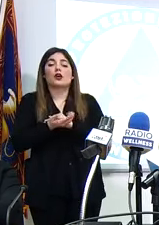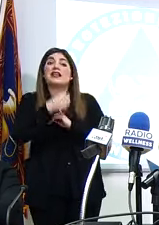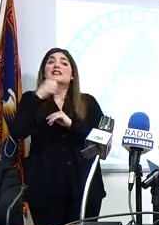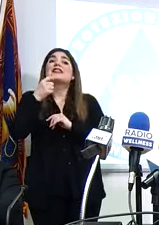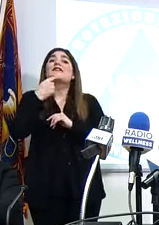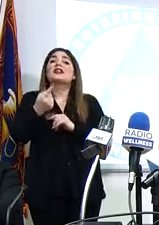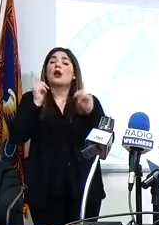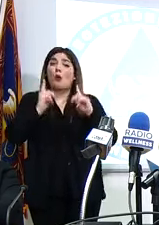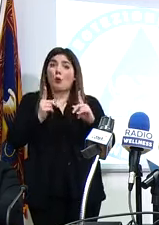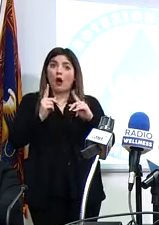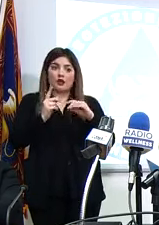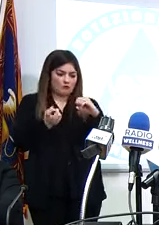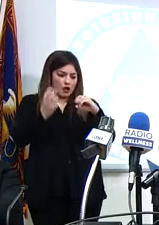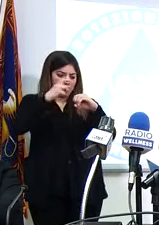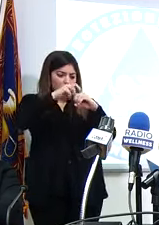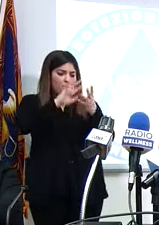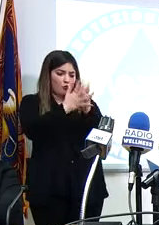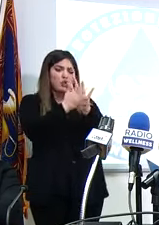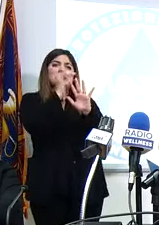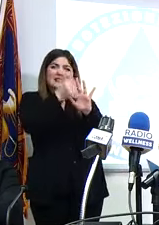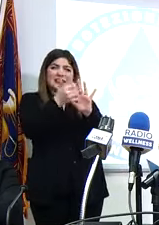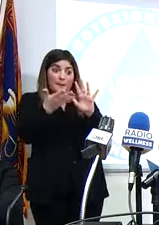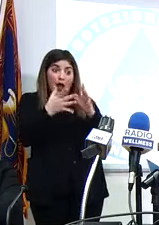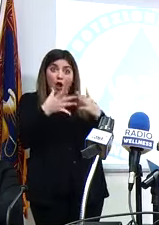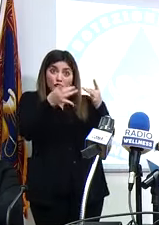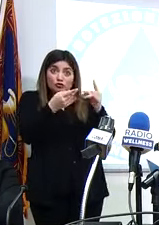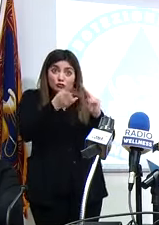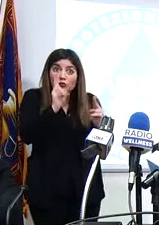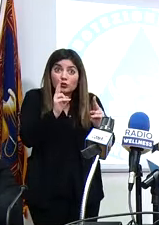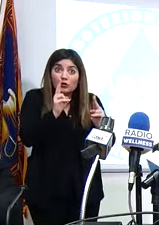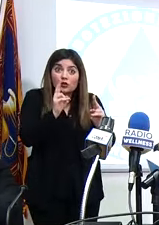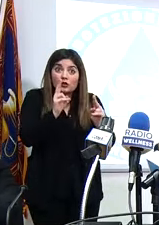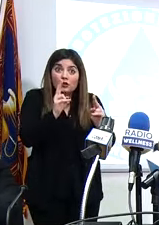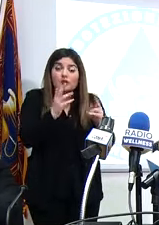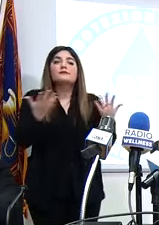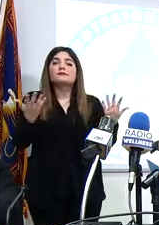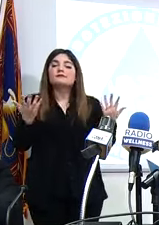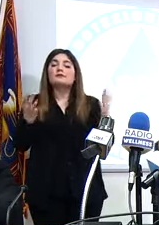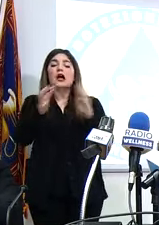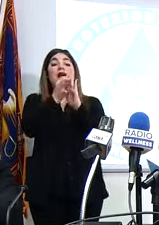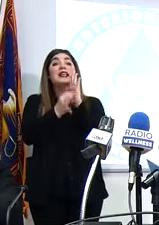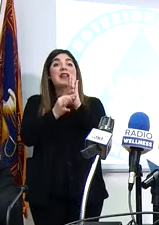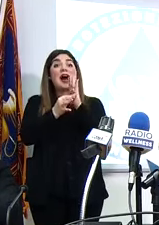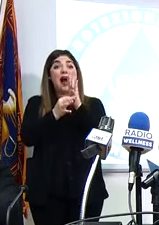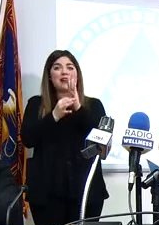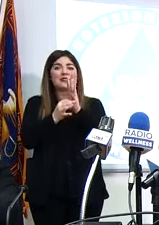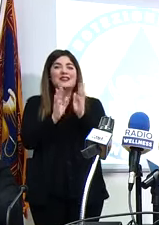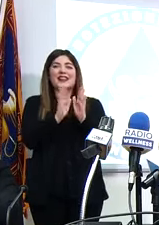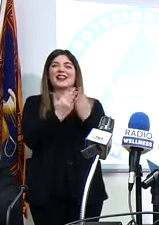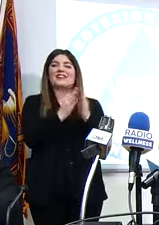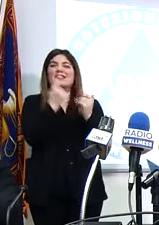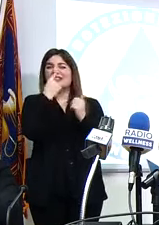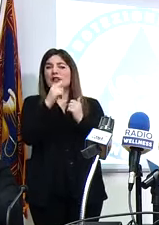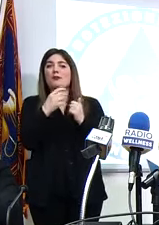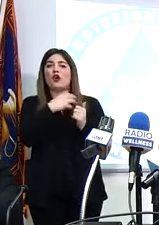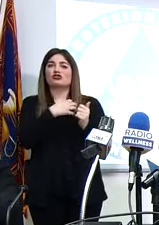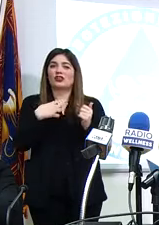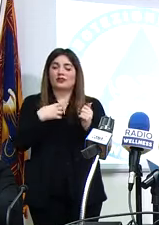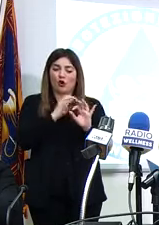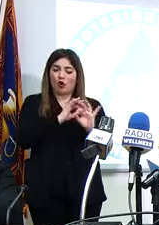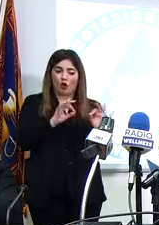contagioso. Guardate che i dati che sono stati pubblicati non su riviste scientifiche ma su network, e adesso lo